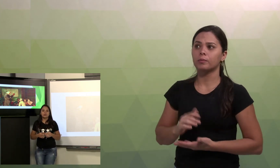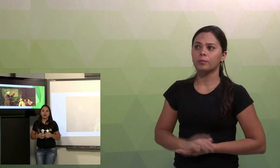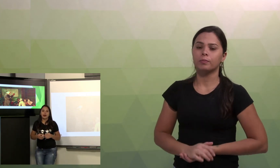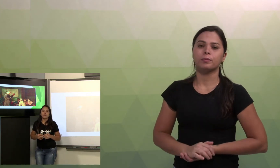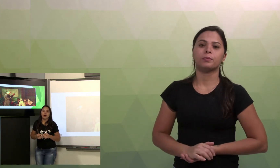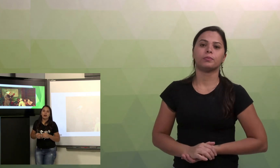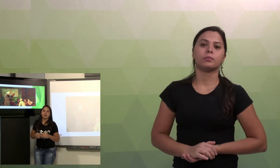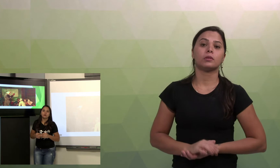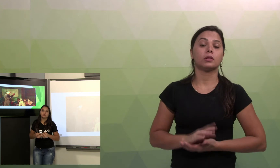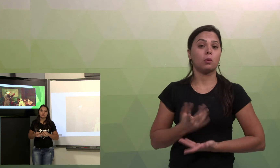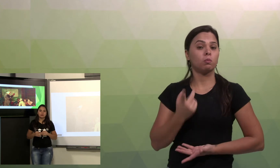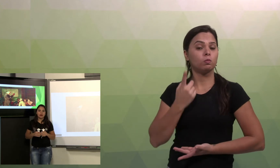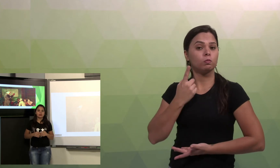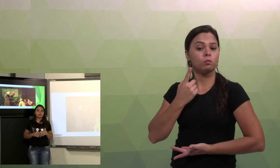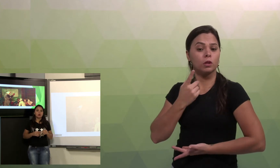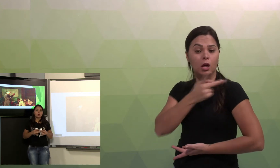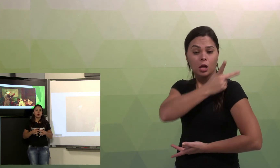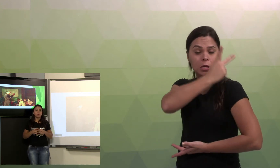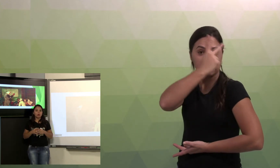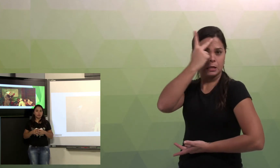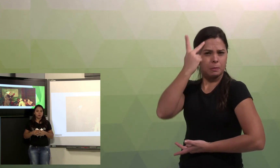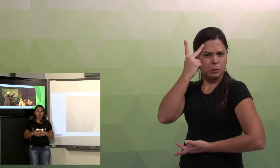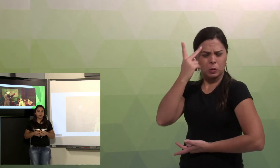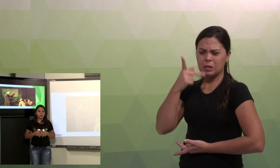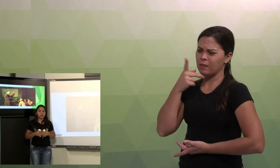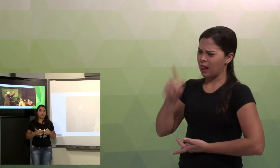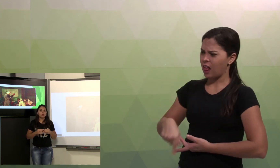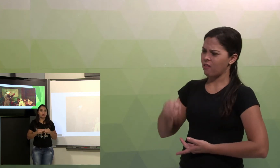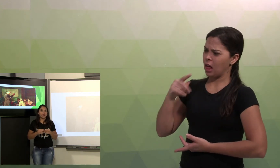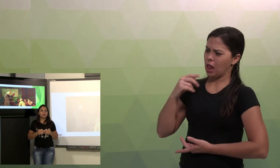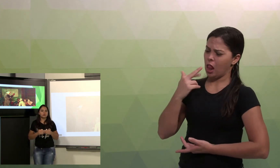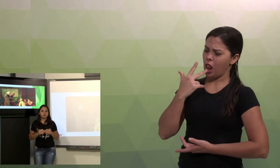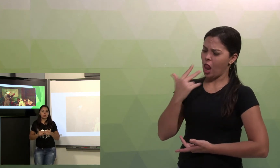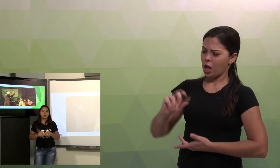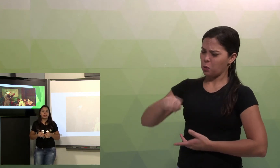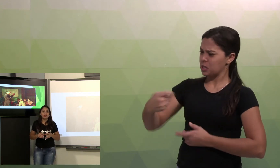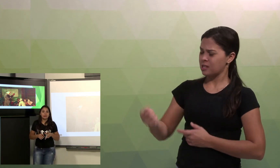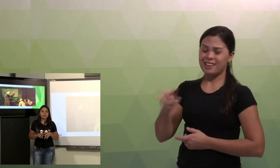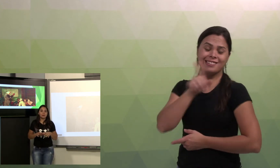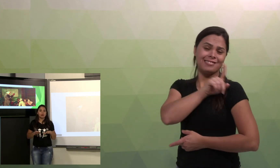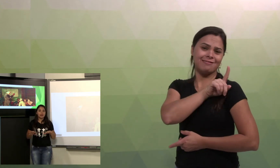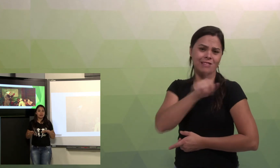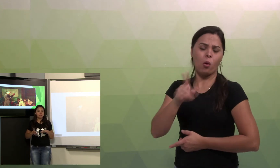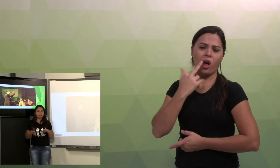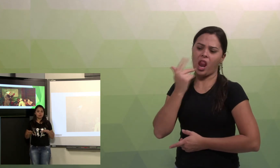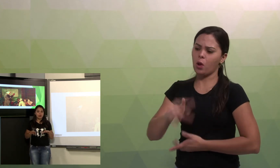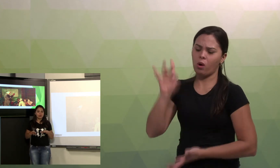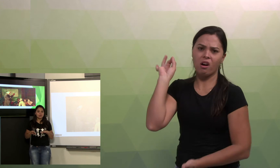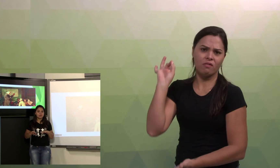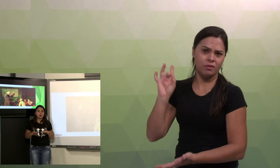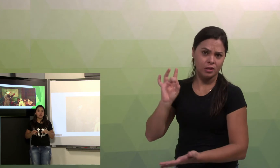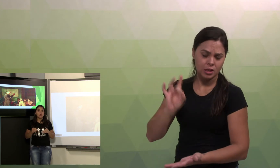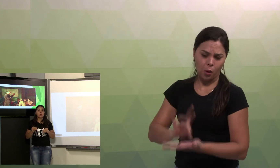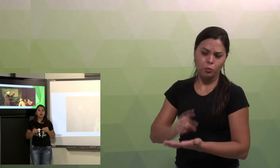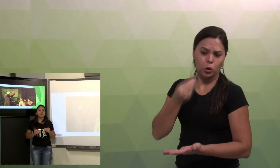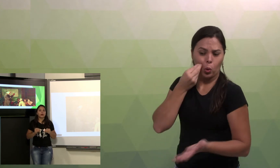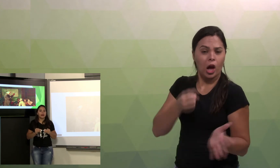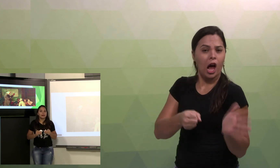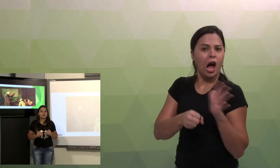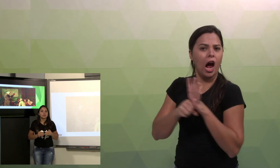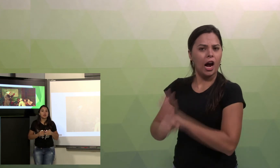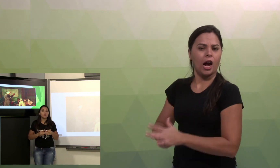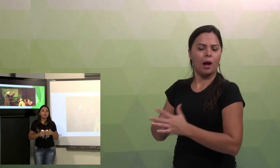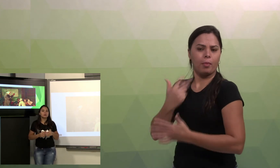não considerava a língua de sinais como uma língua. Então, o Congresso de Milão ele quis abolir a língua de sinais. O